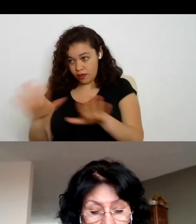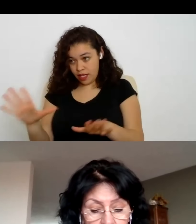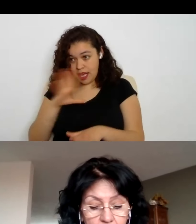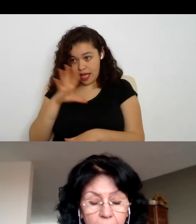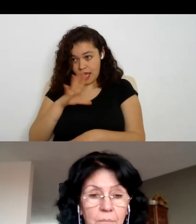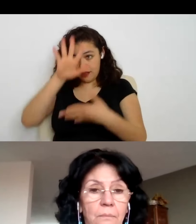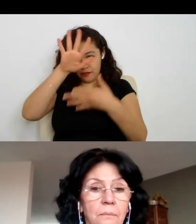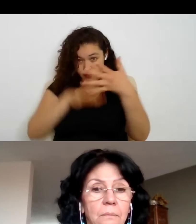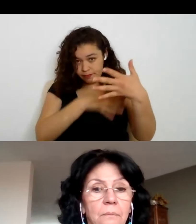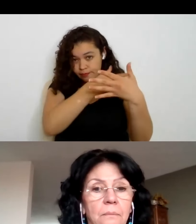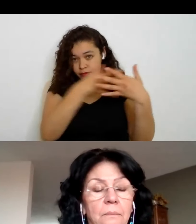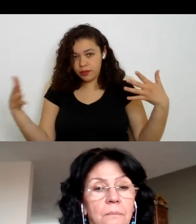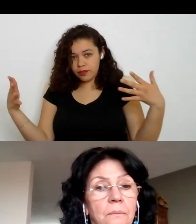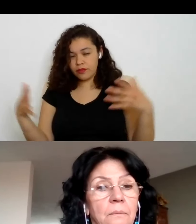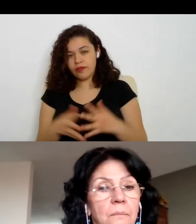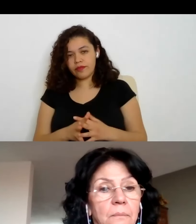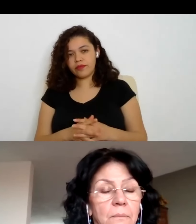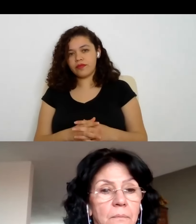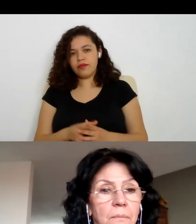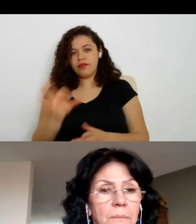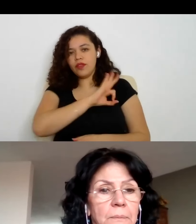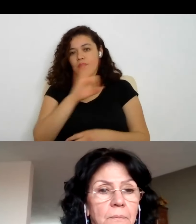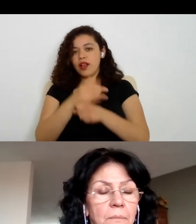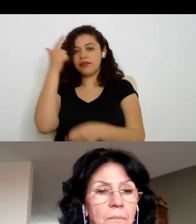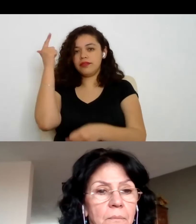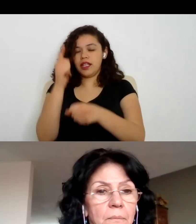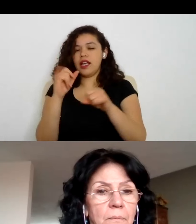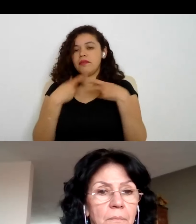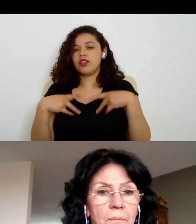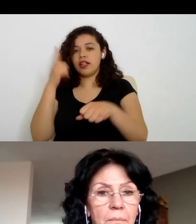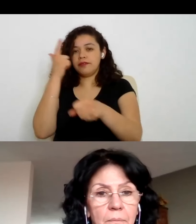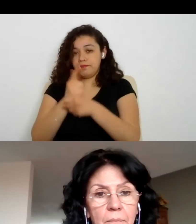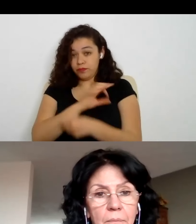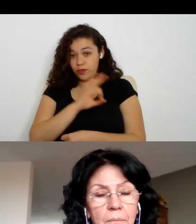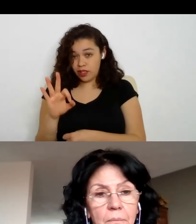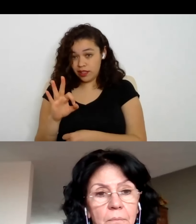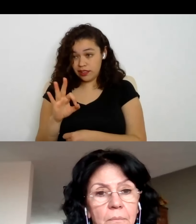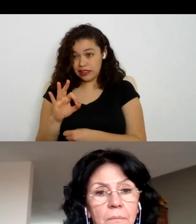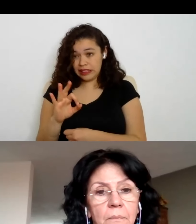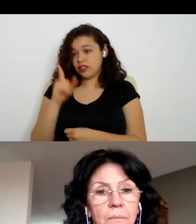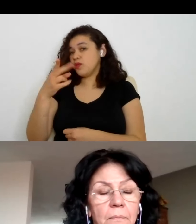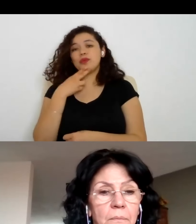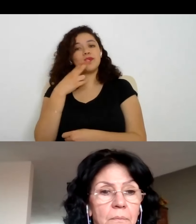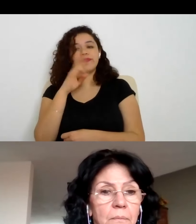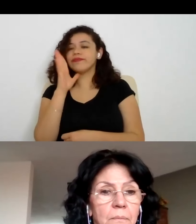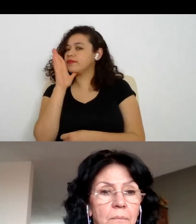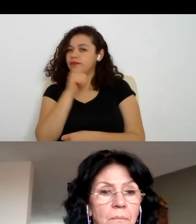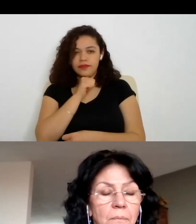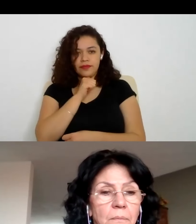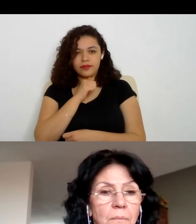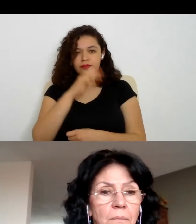tienes pueden hacer que se identifique a esa persona, no los puedes utilizar. Hay